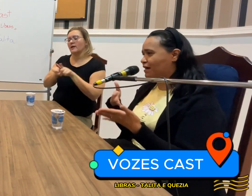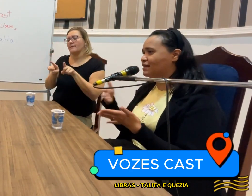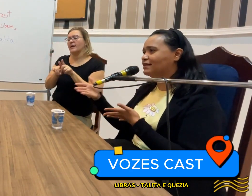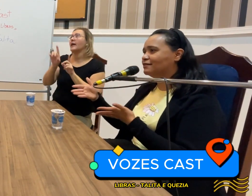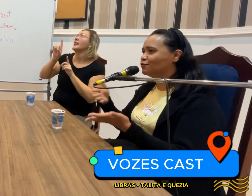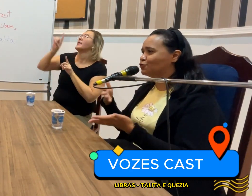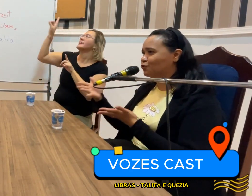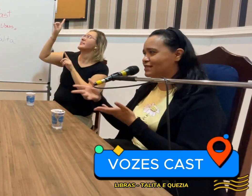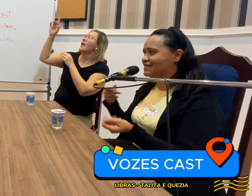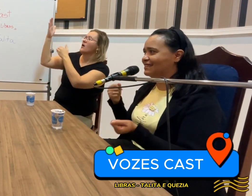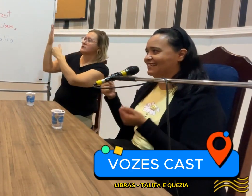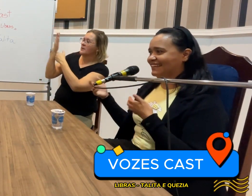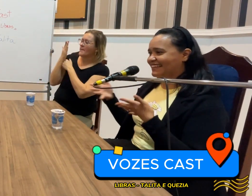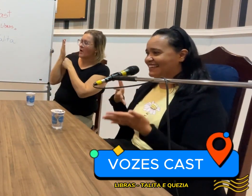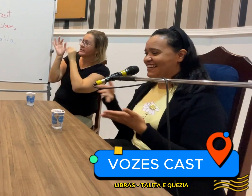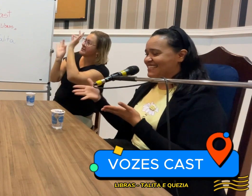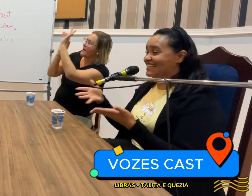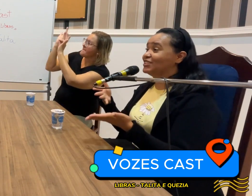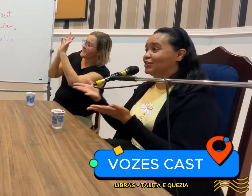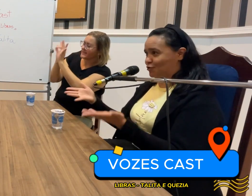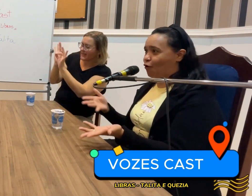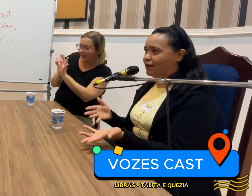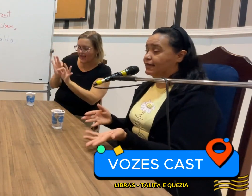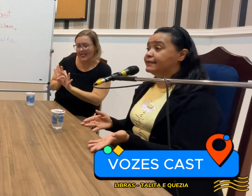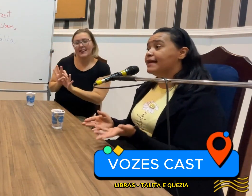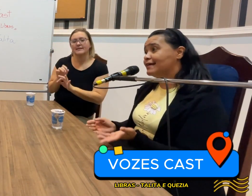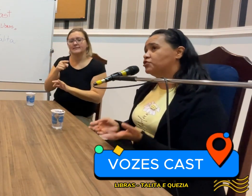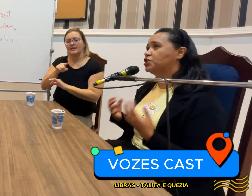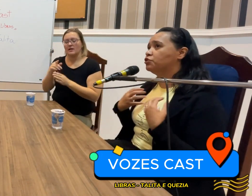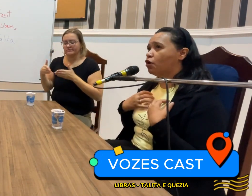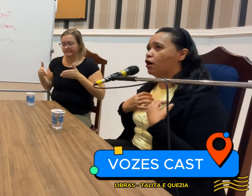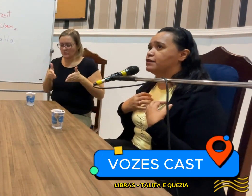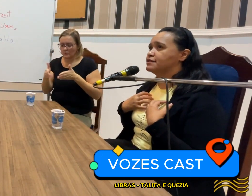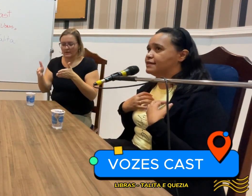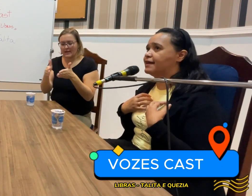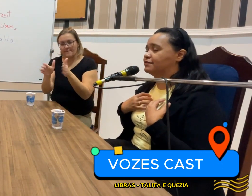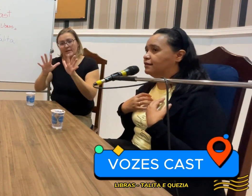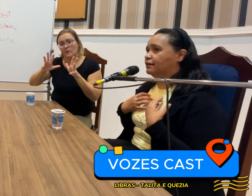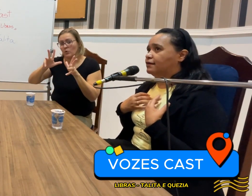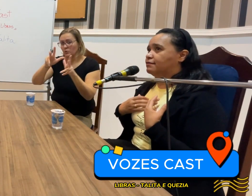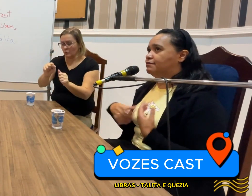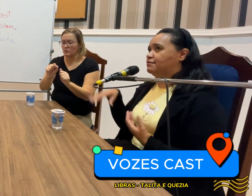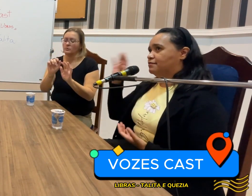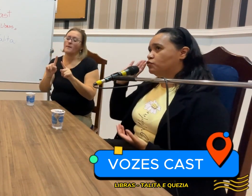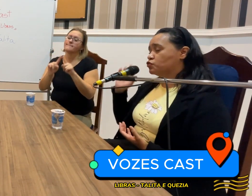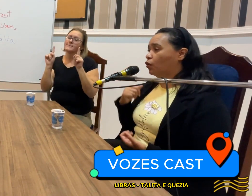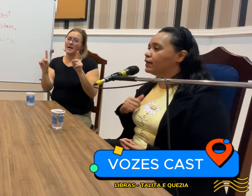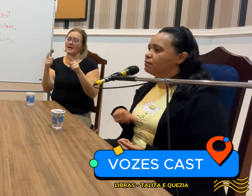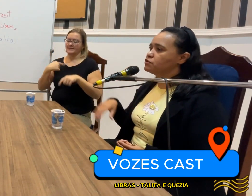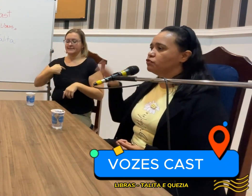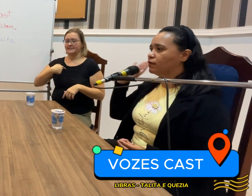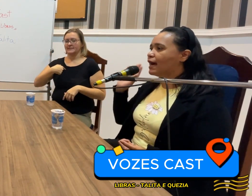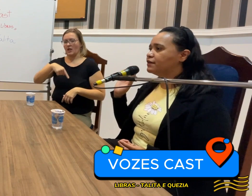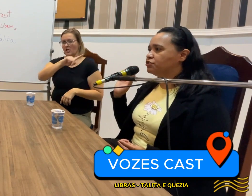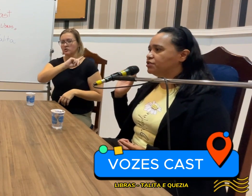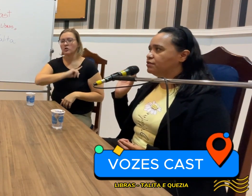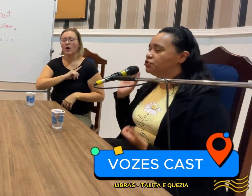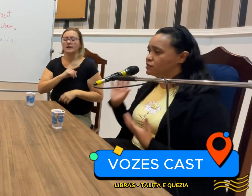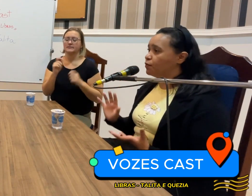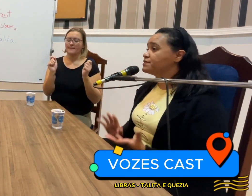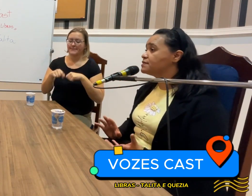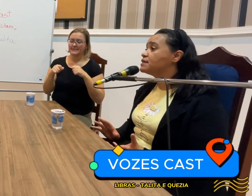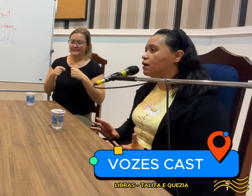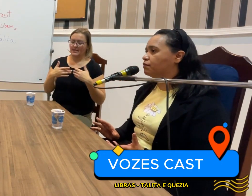vai preparando, toda essa trajetória. Desde que nós, né, nos colocamos no lugar